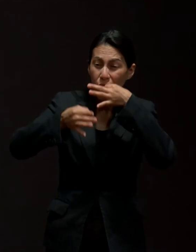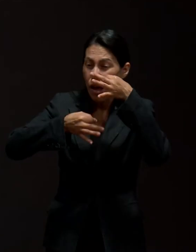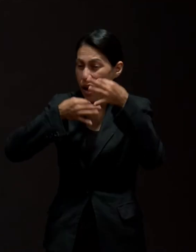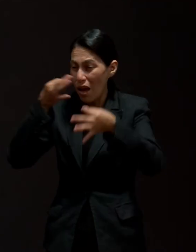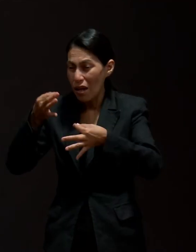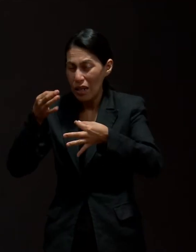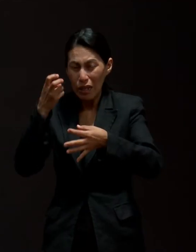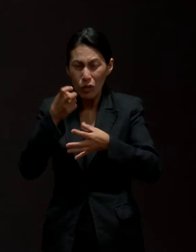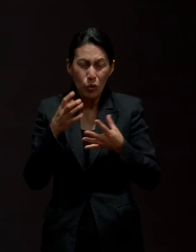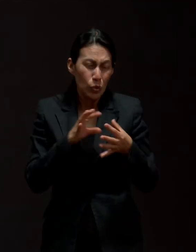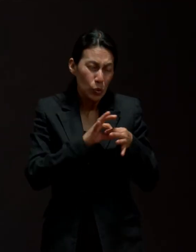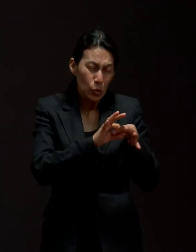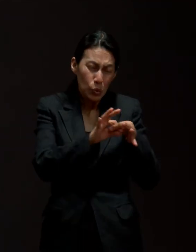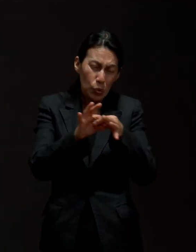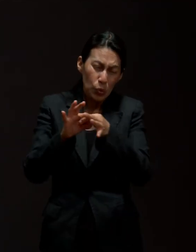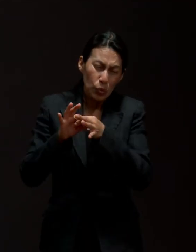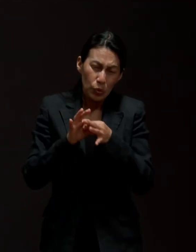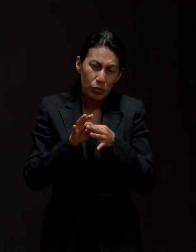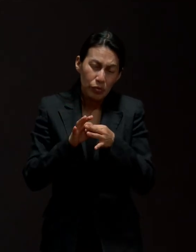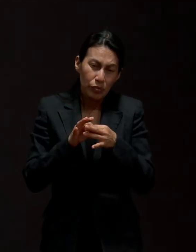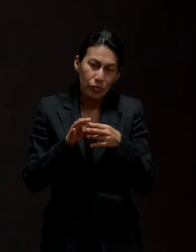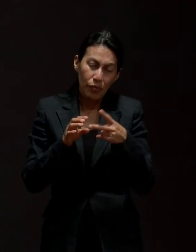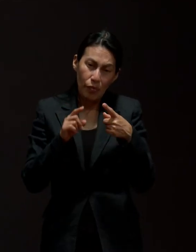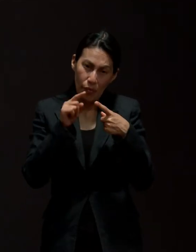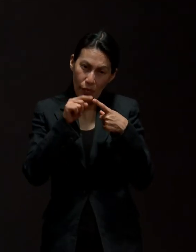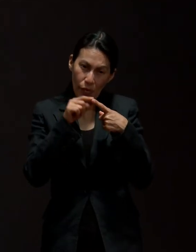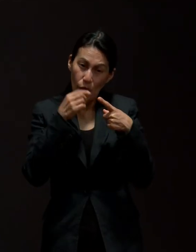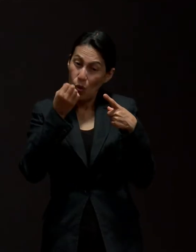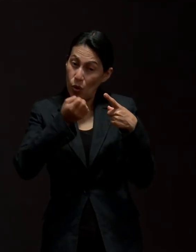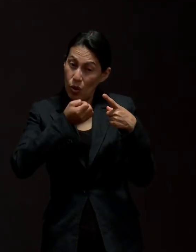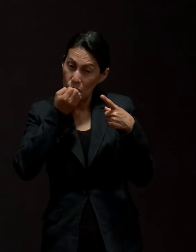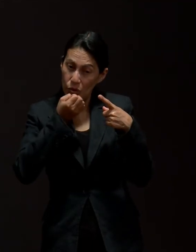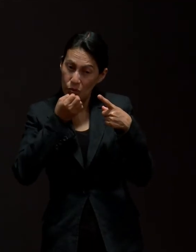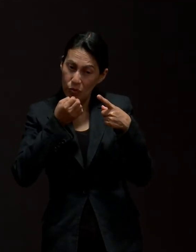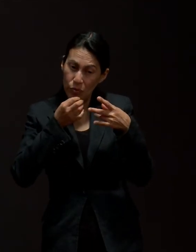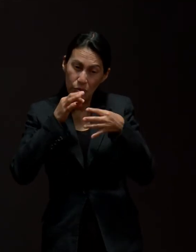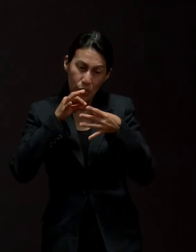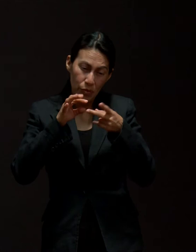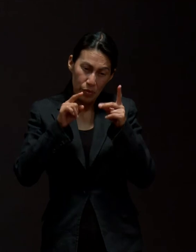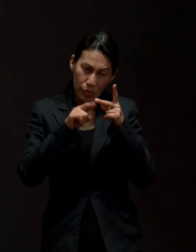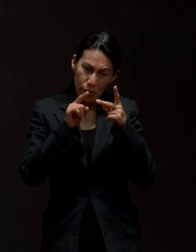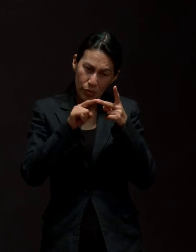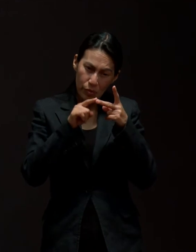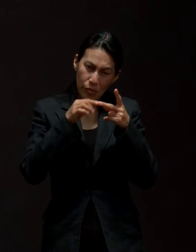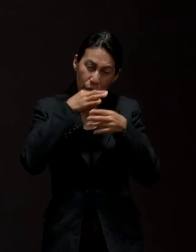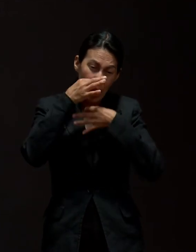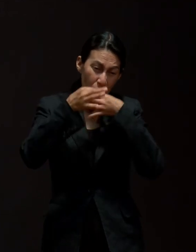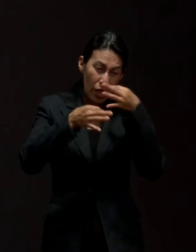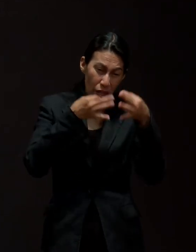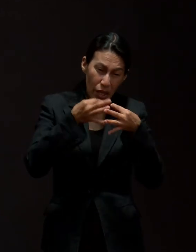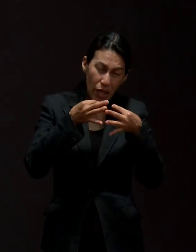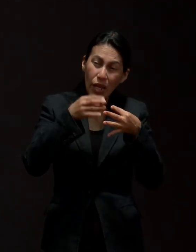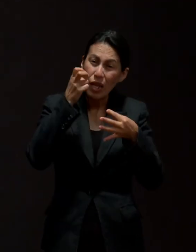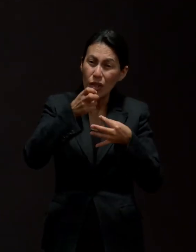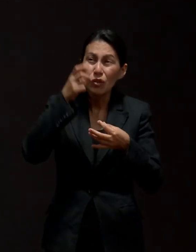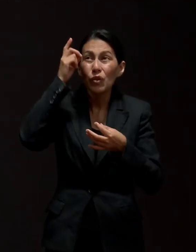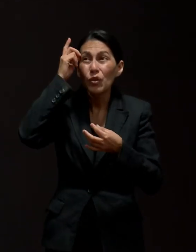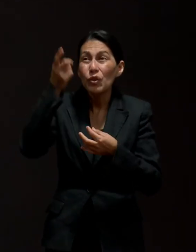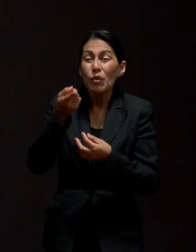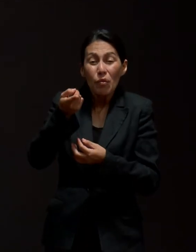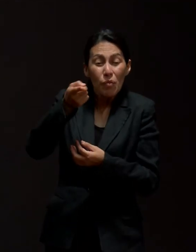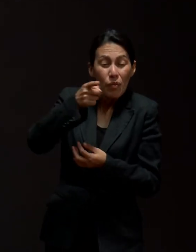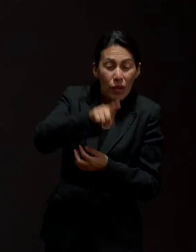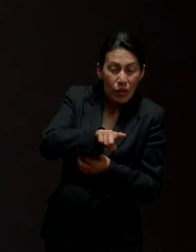del Evangelio. Porque van unidos. Es la manera en que Dios ha,